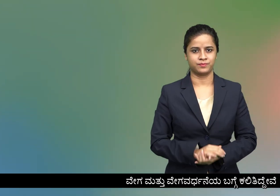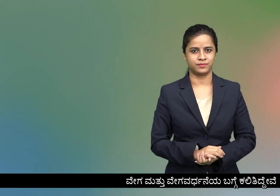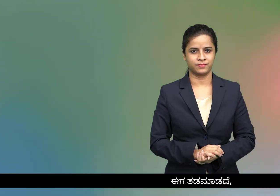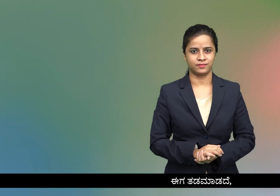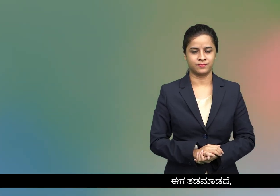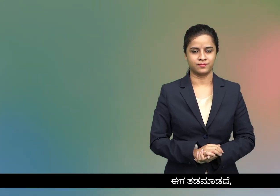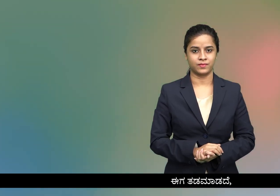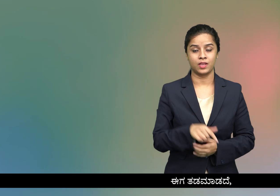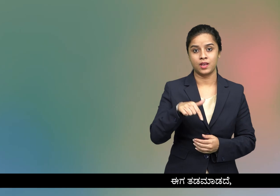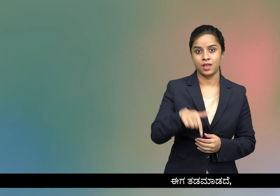ಈಗ ತಡ ಮಾಡದೆ